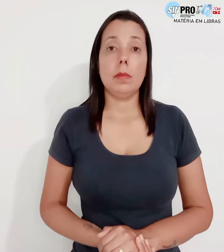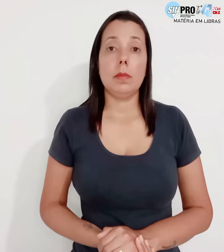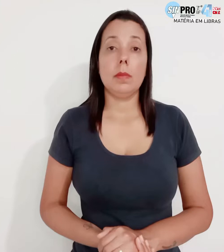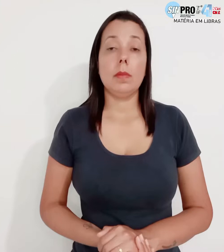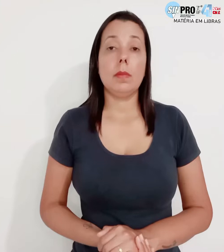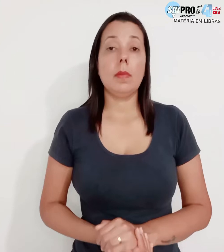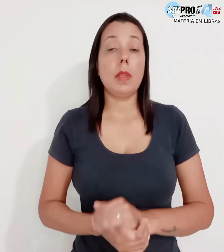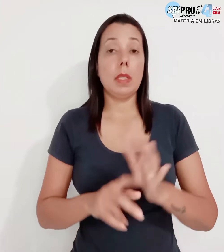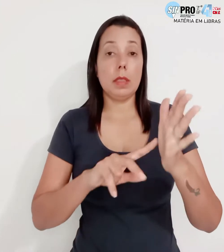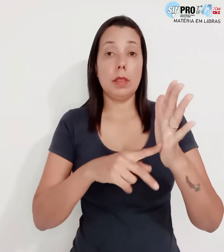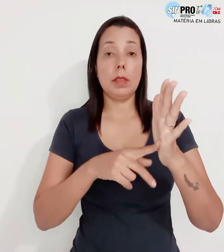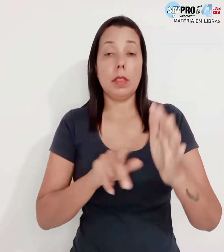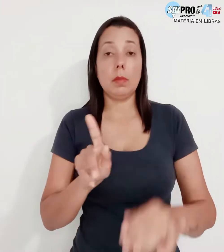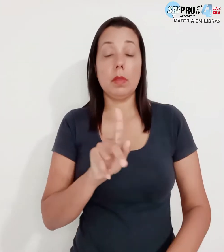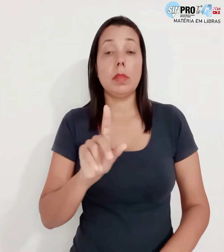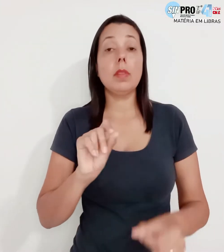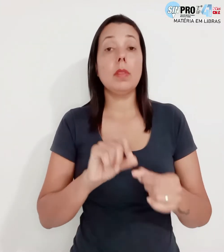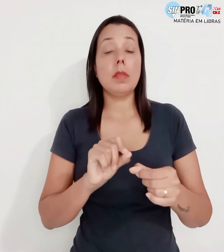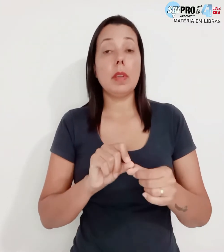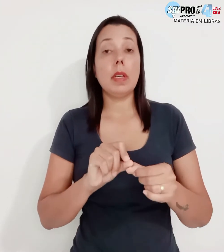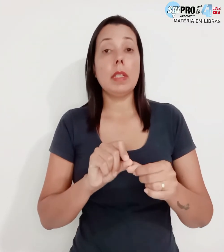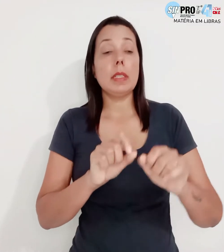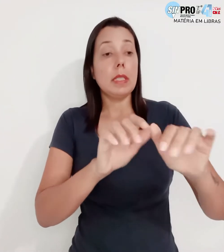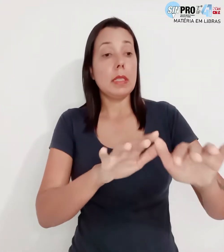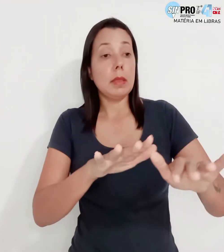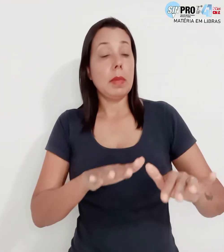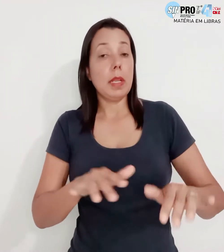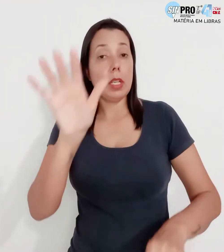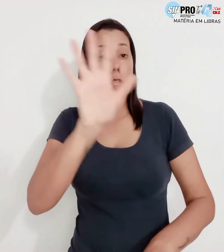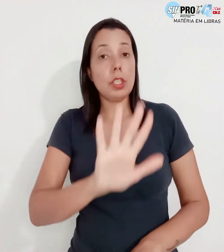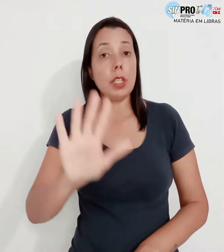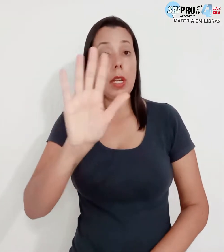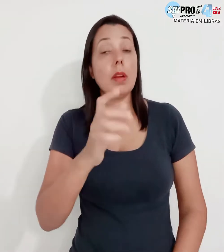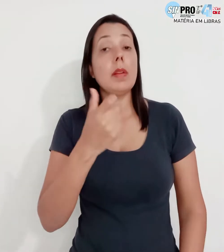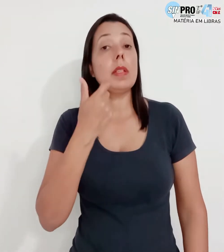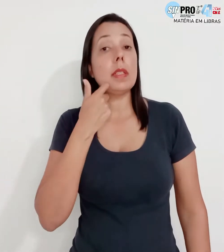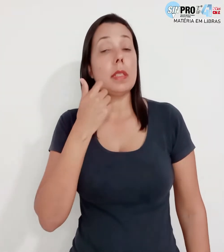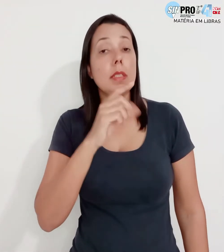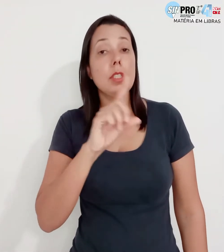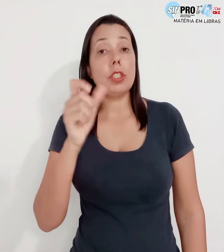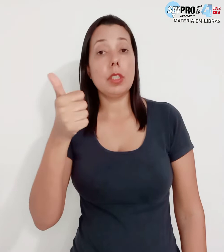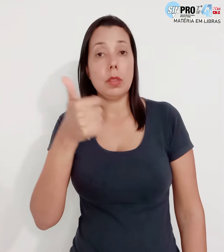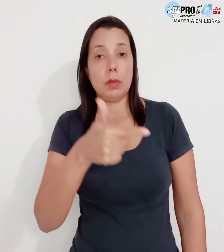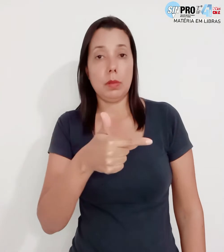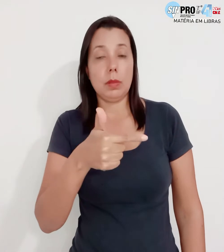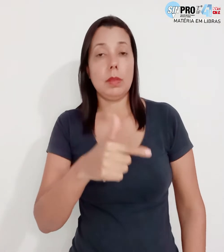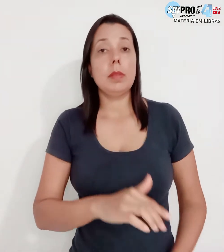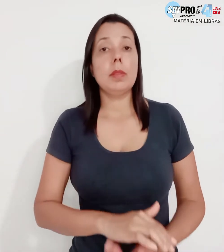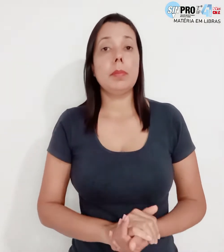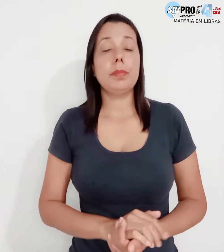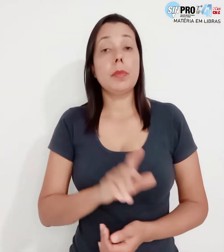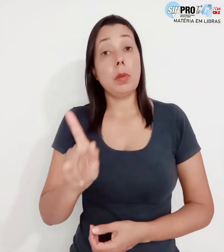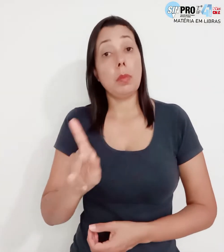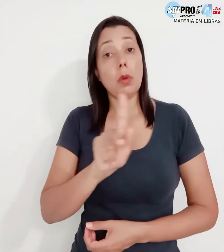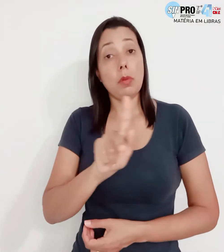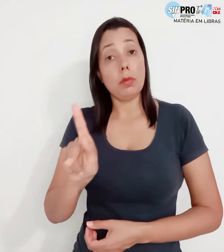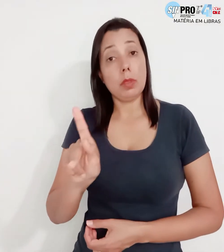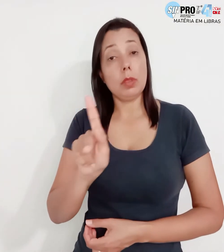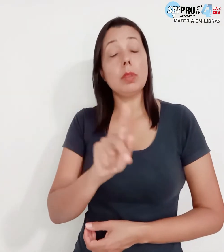SimproDF realiza a Assembleia Geral nesta sexta 12. Professores